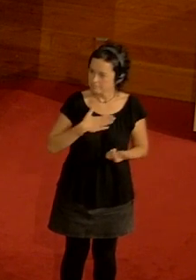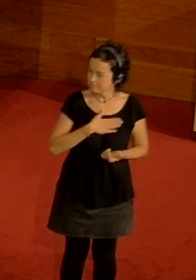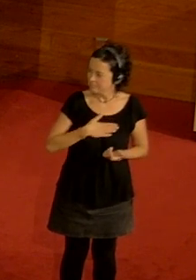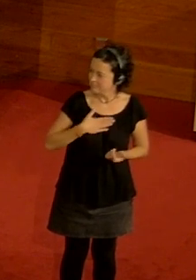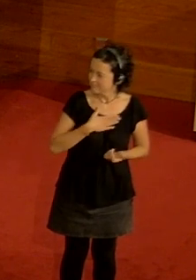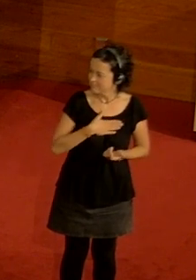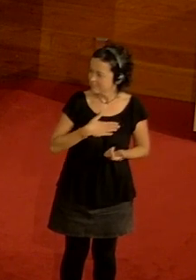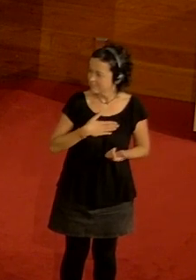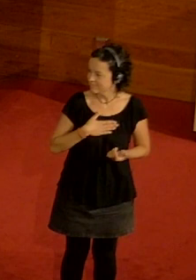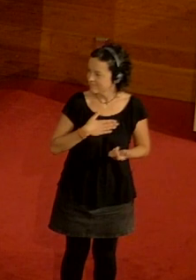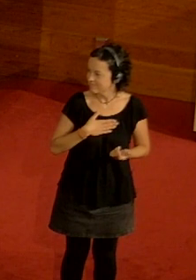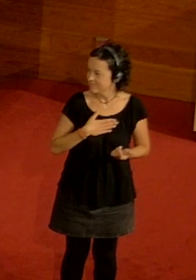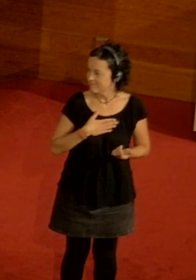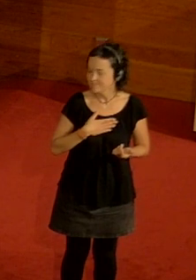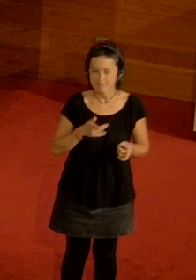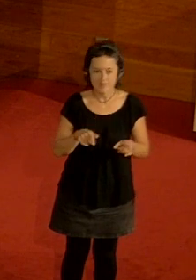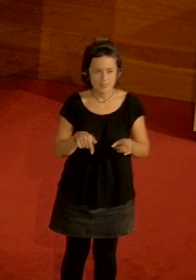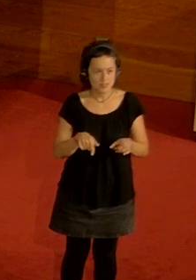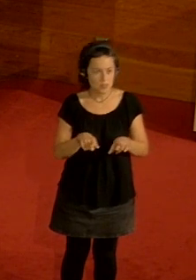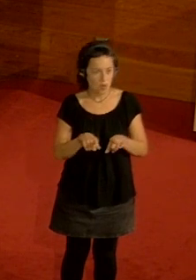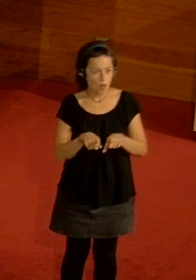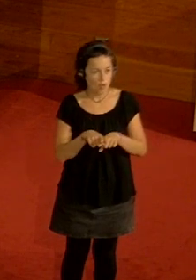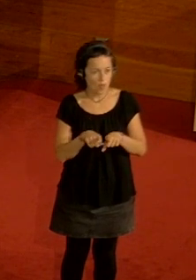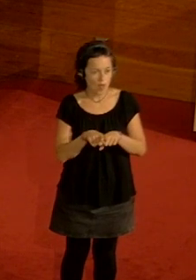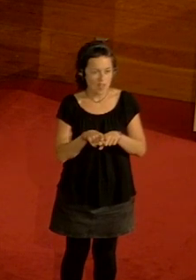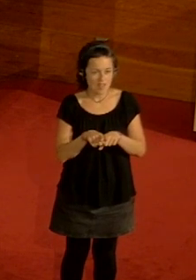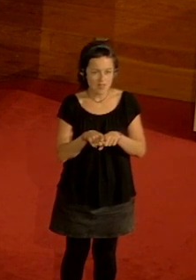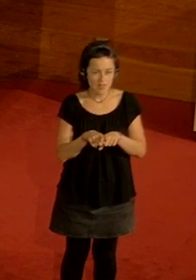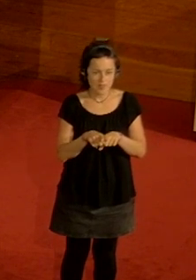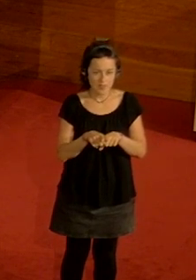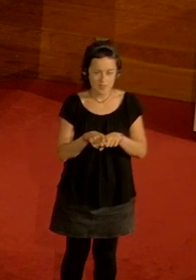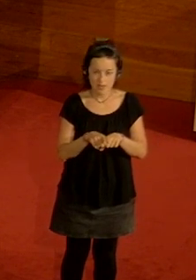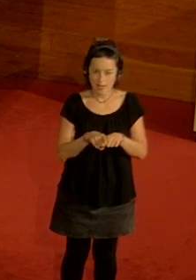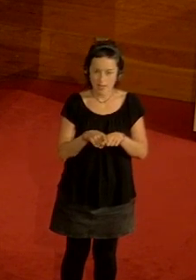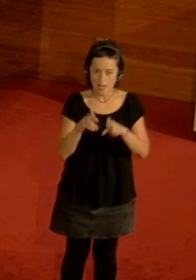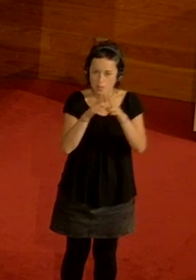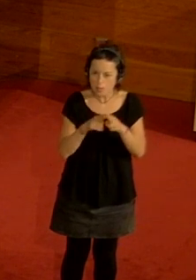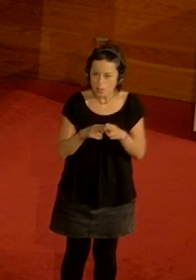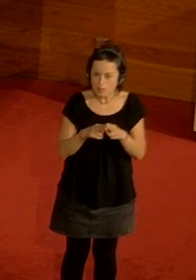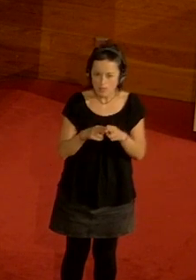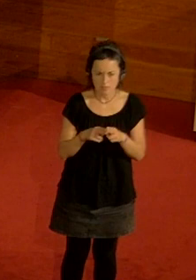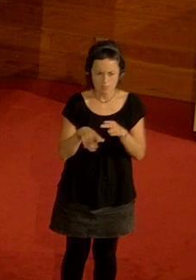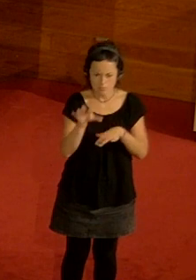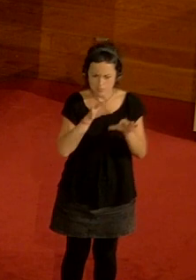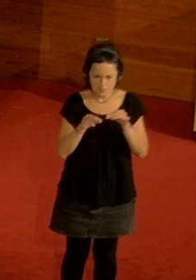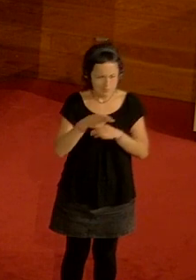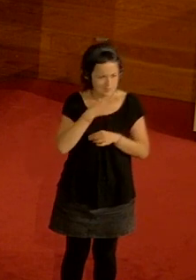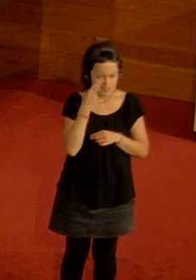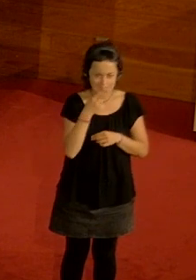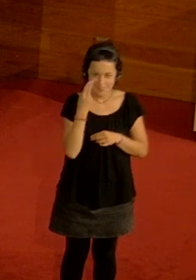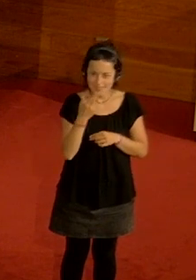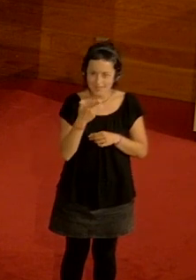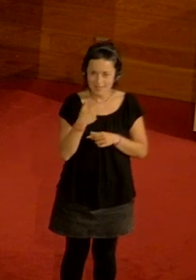que es como una selección de de preguntas super interesantes con las que dan ganas de